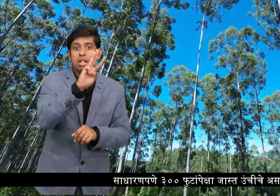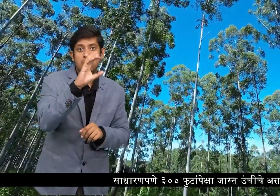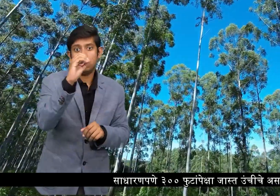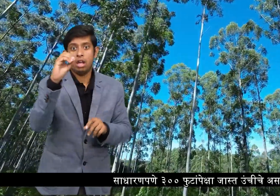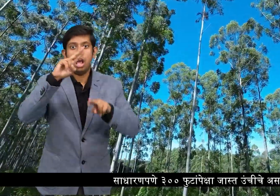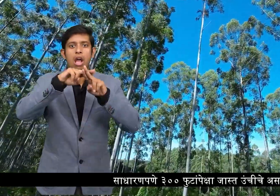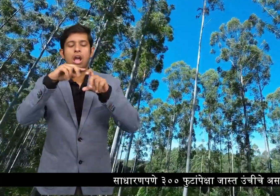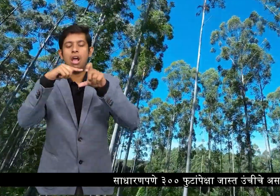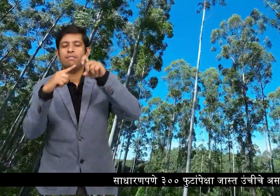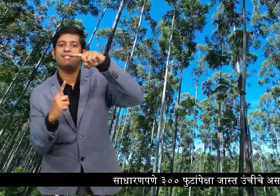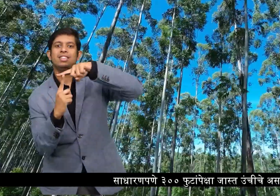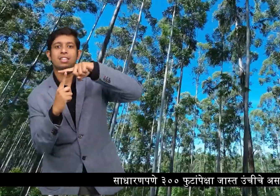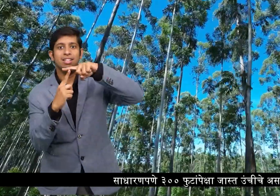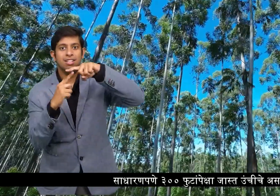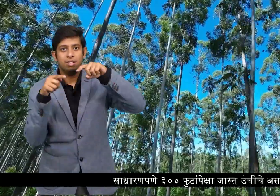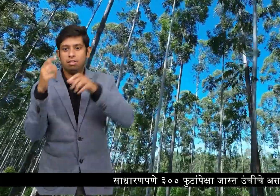जास्त उंचीत असते.